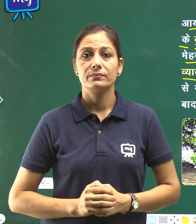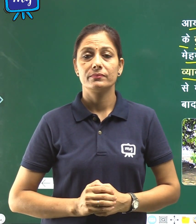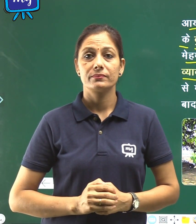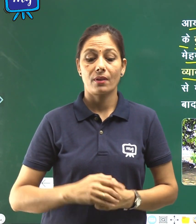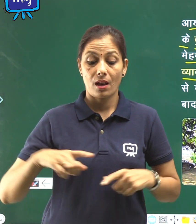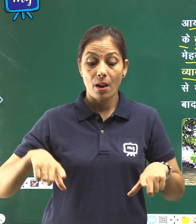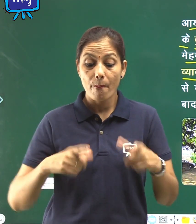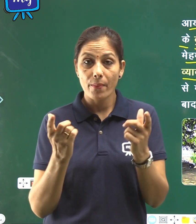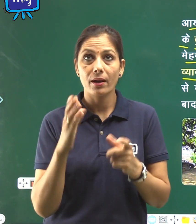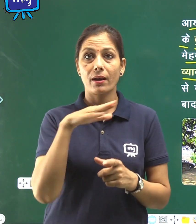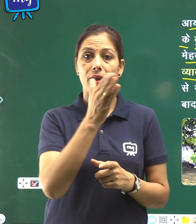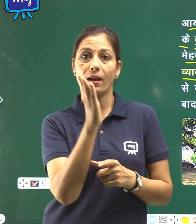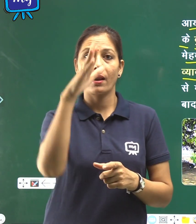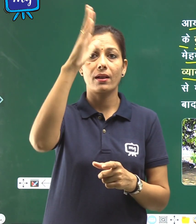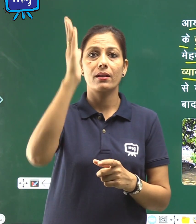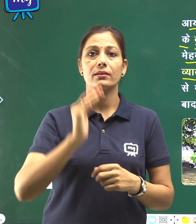लता ने